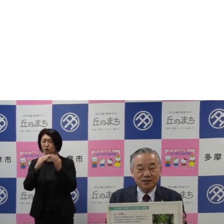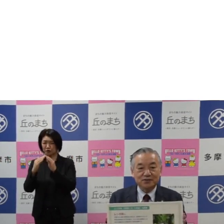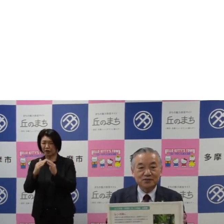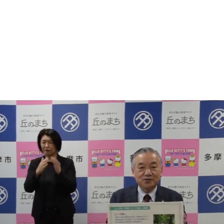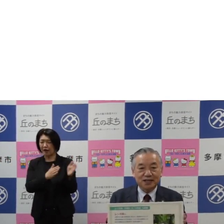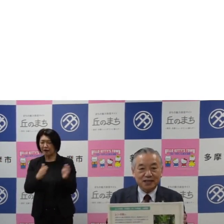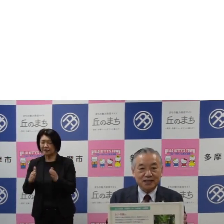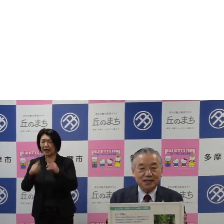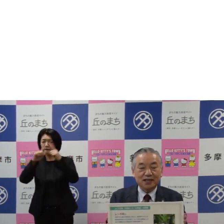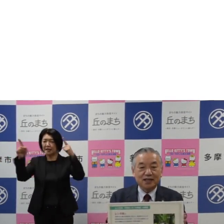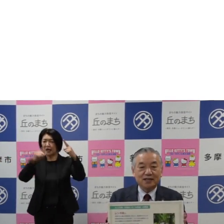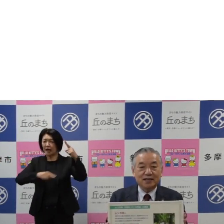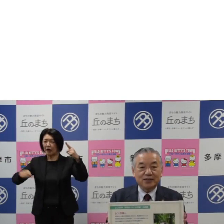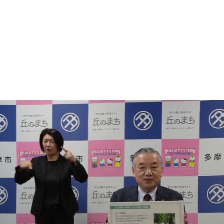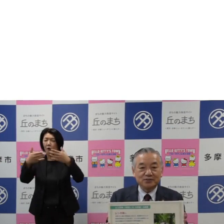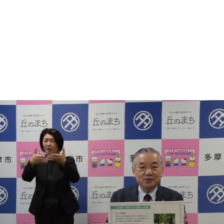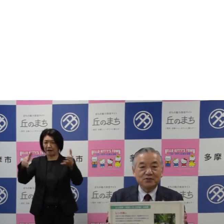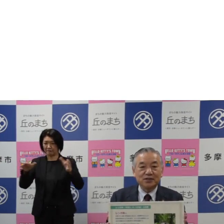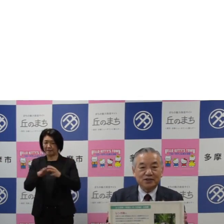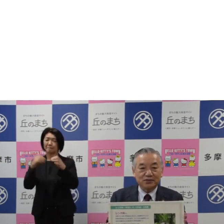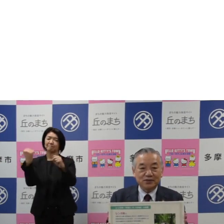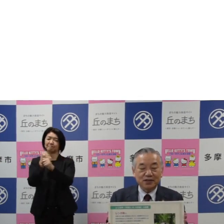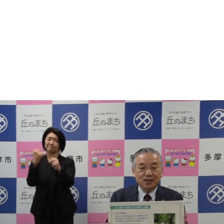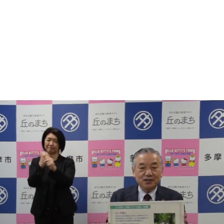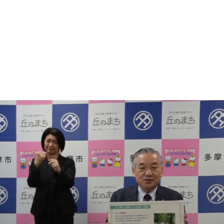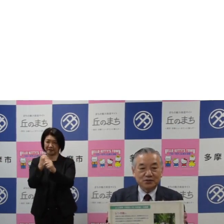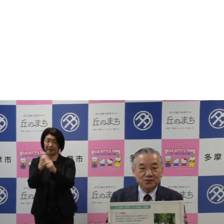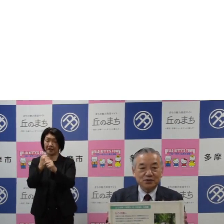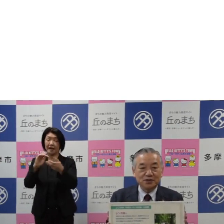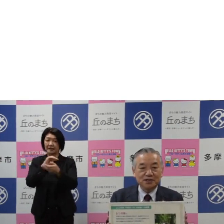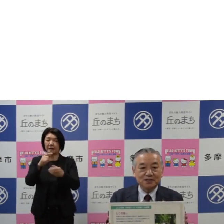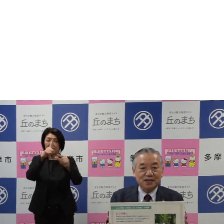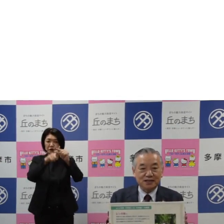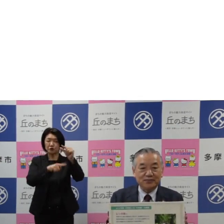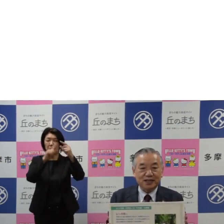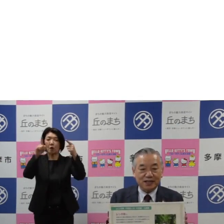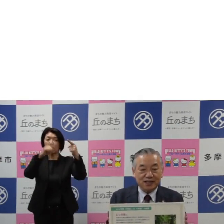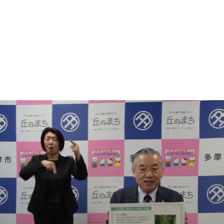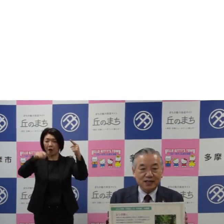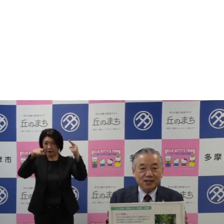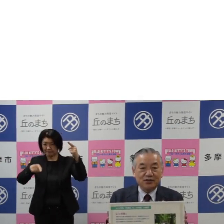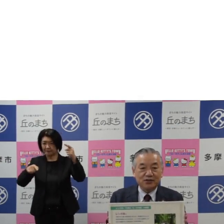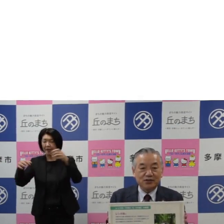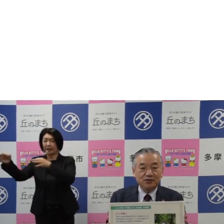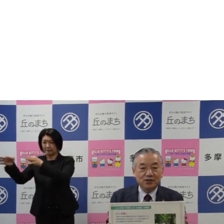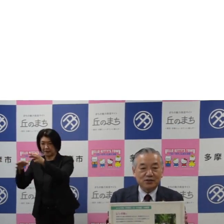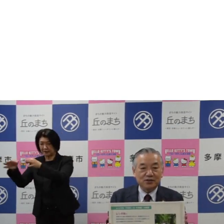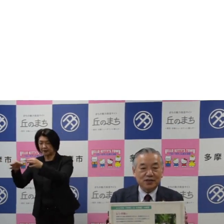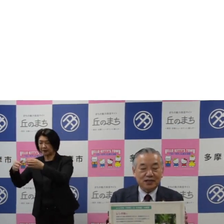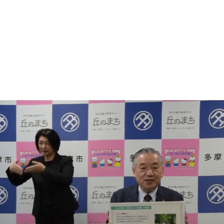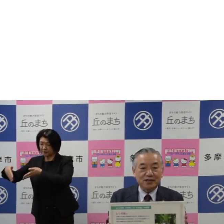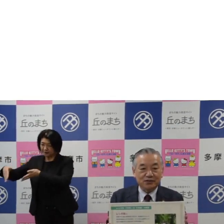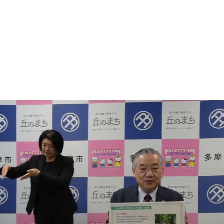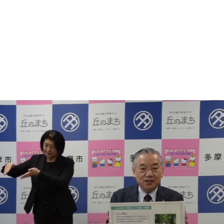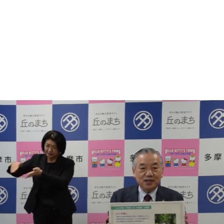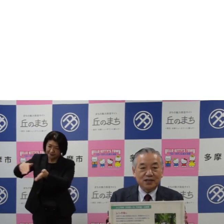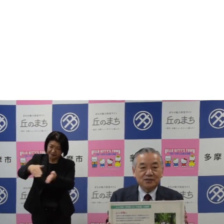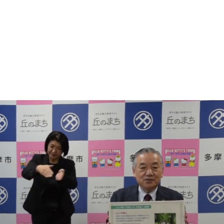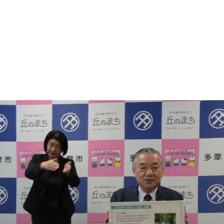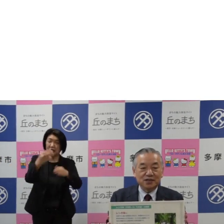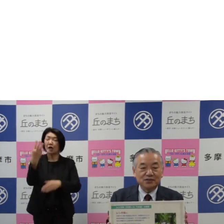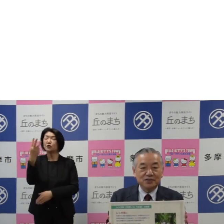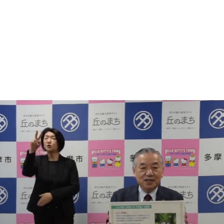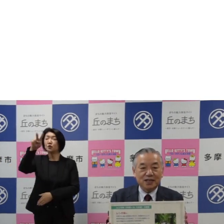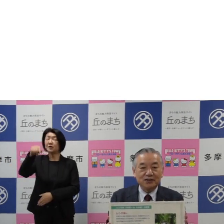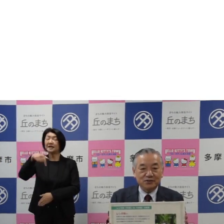により築造され、多摩中央公園と商業施設に挟まれた百合の木の並木と